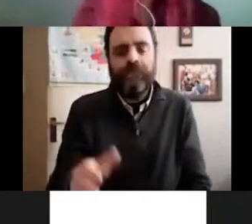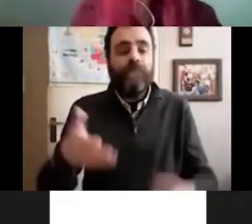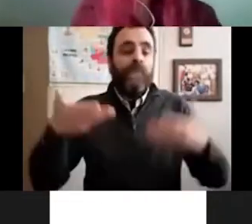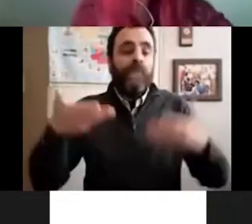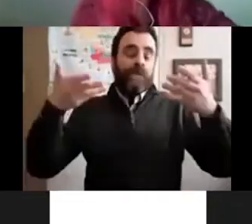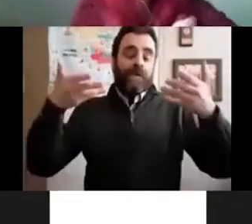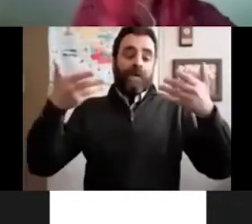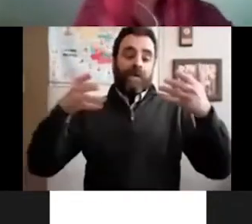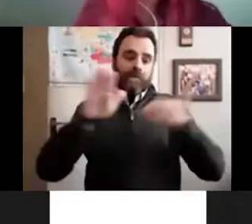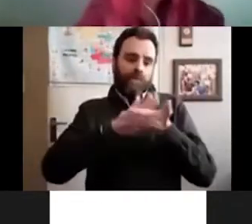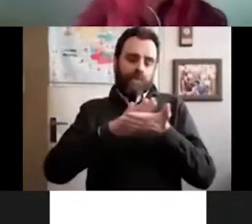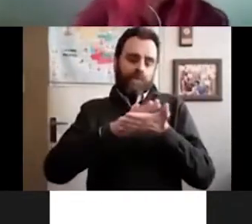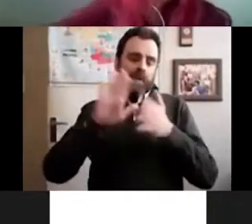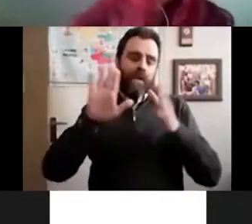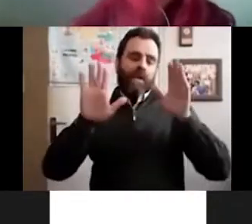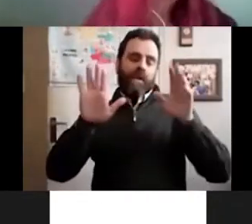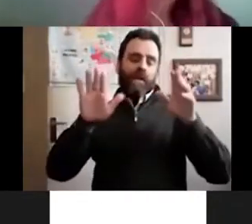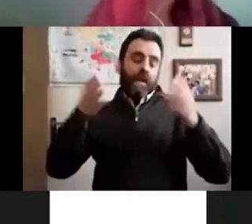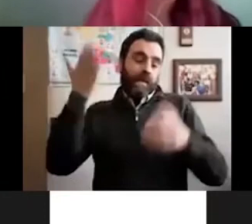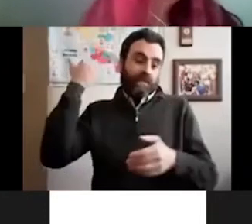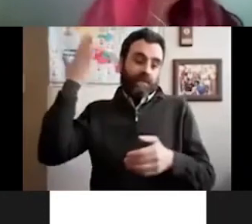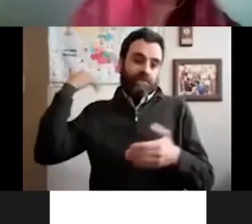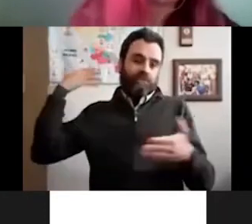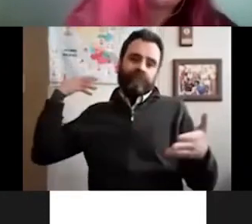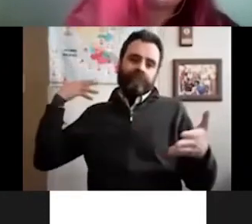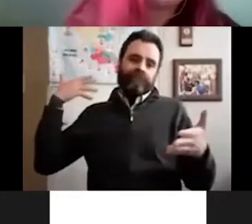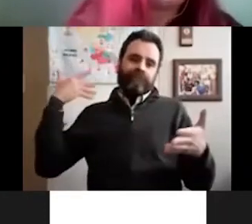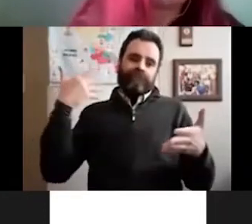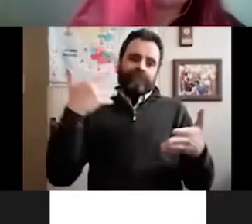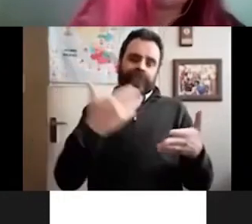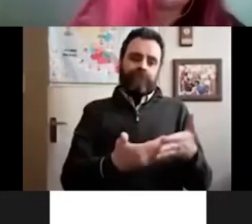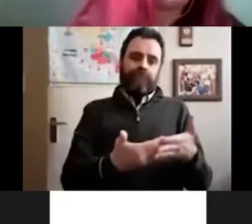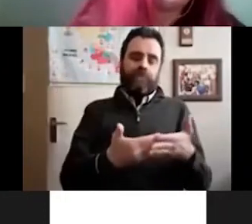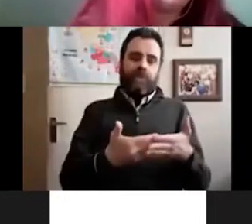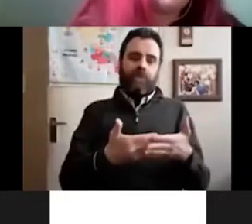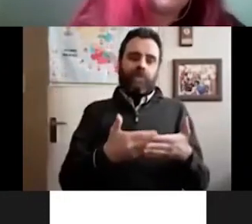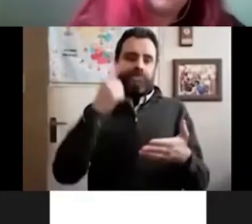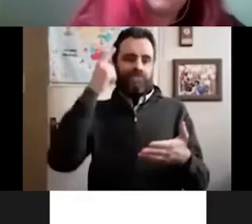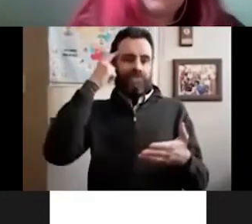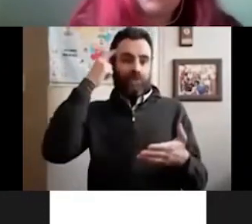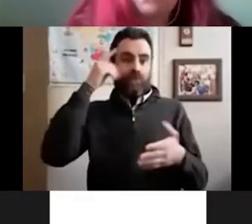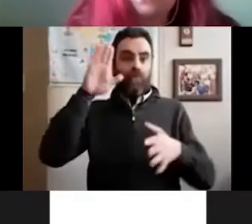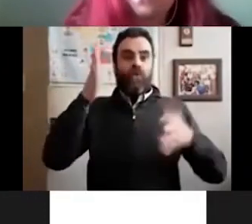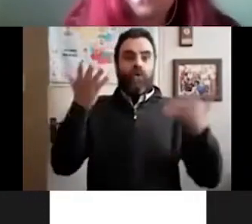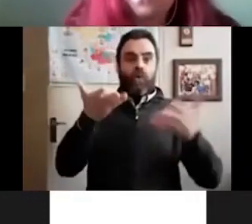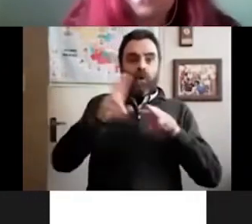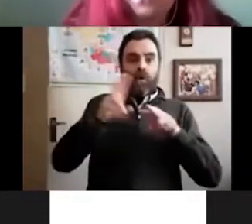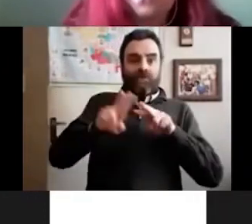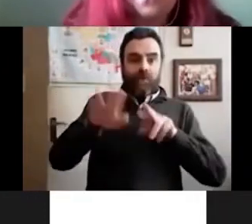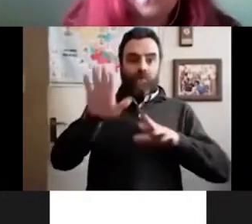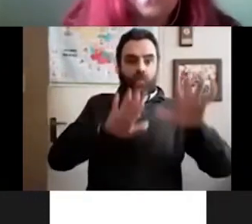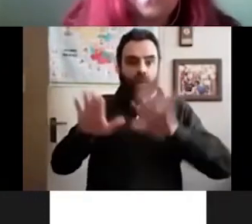Dice que el profesor Juan Luis, por ejemplo, hace un tiempo hasta ahora,